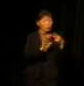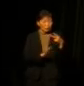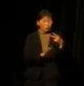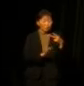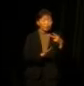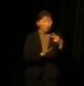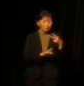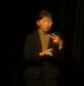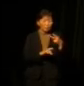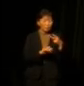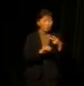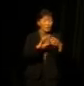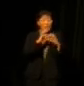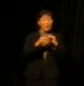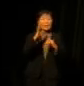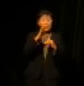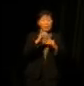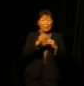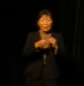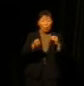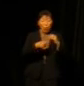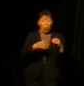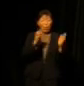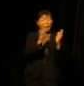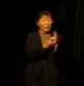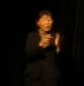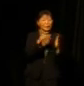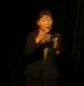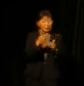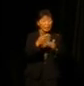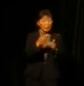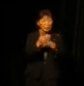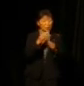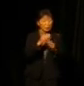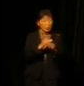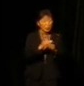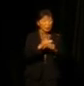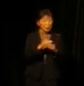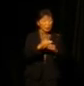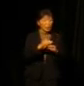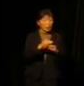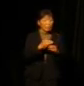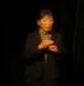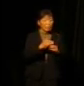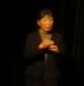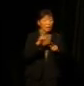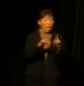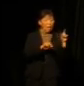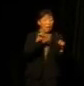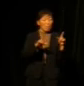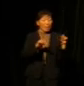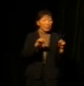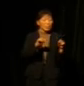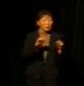岩手県の釜石市の例ですけども、釜石市は、天殿子教育ですね。天殿の天殿はね、天殿バラバラの天殿です。だ